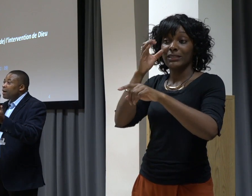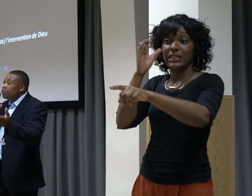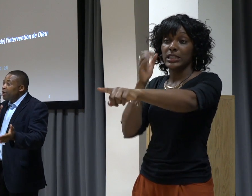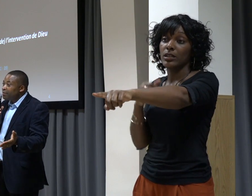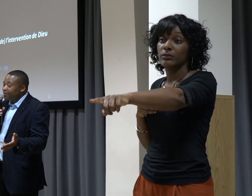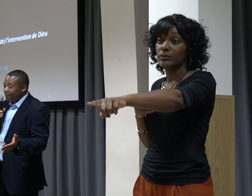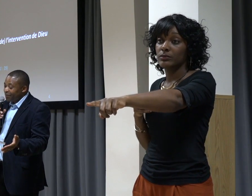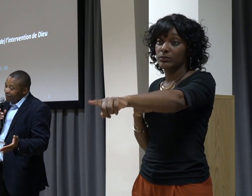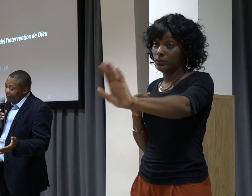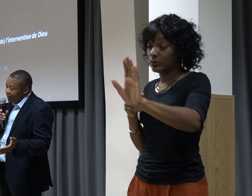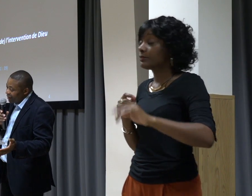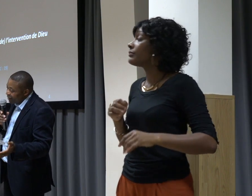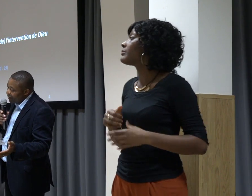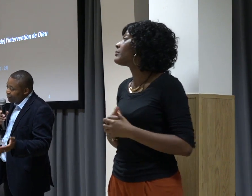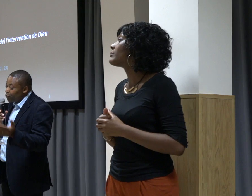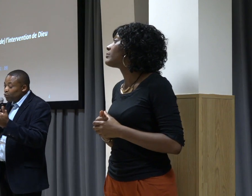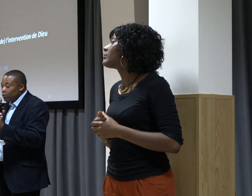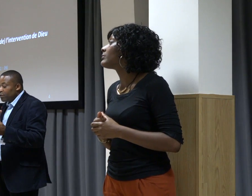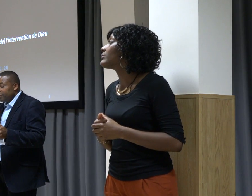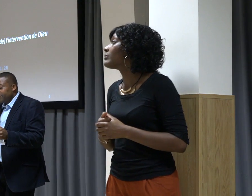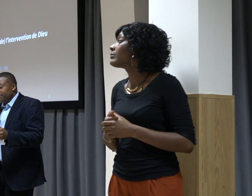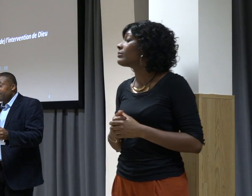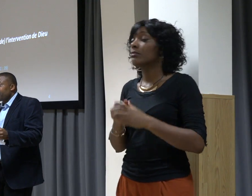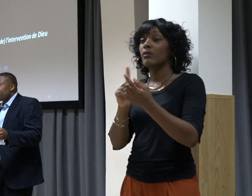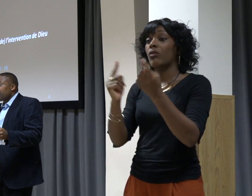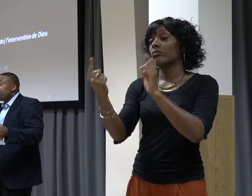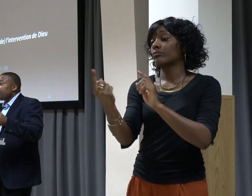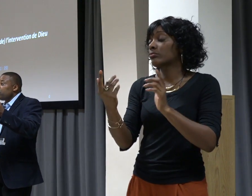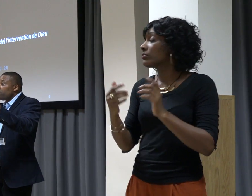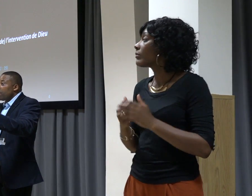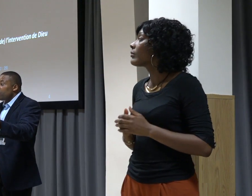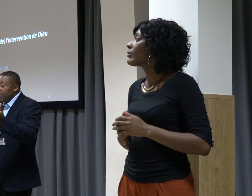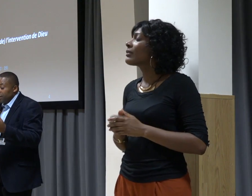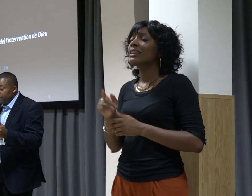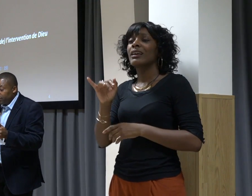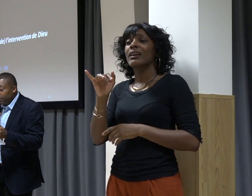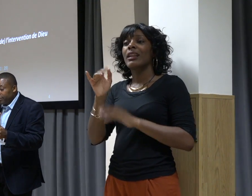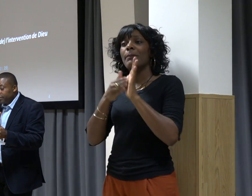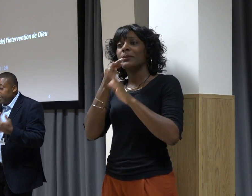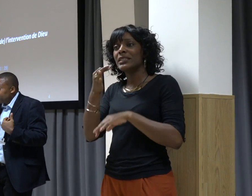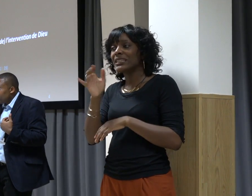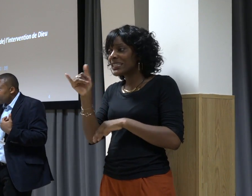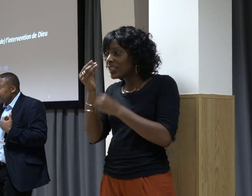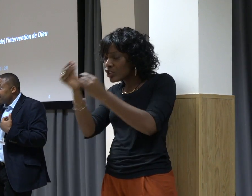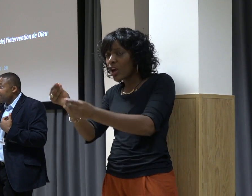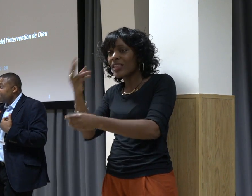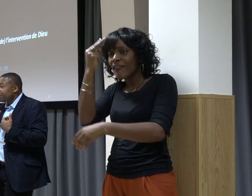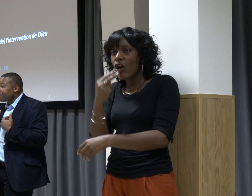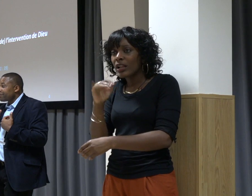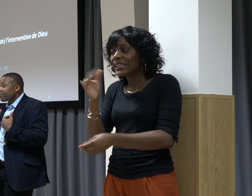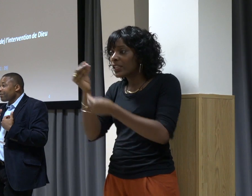Qui rend muet ou sourd? Qui permet de voir ou qui rend aveugle? N'est-ce pas moi